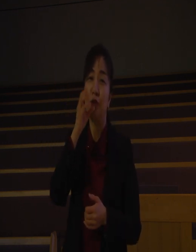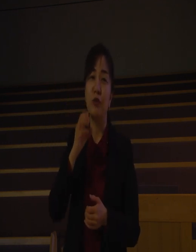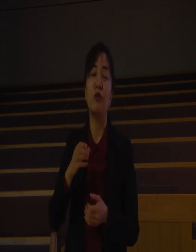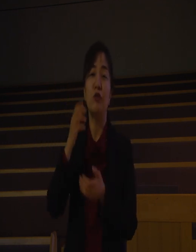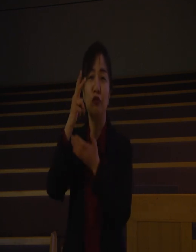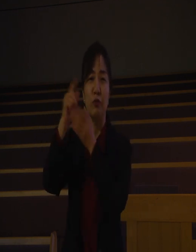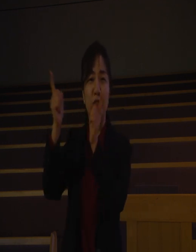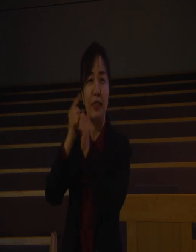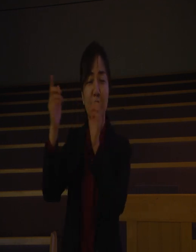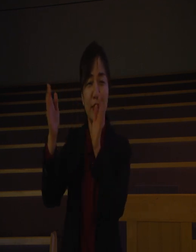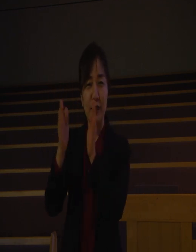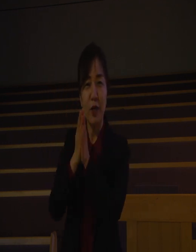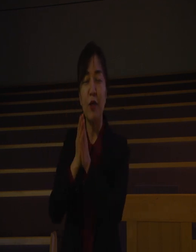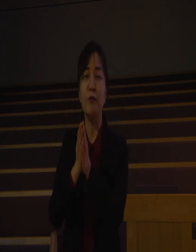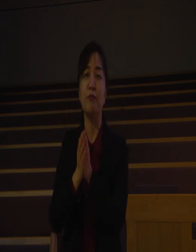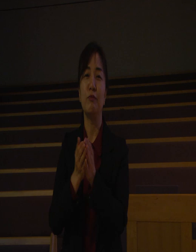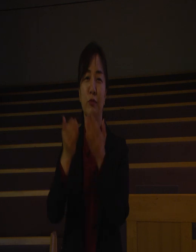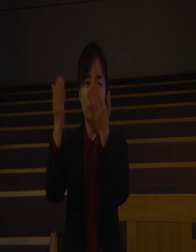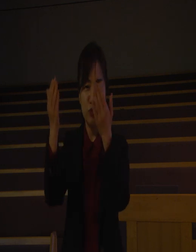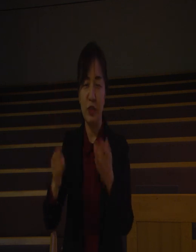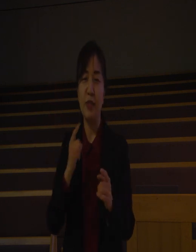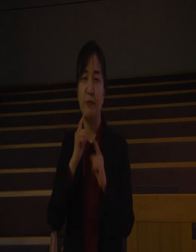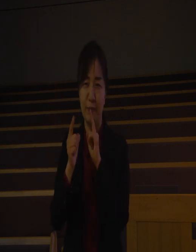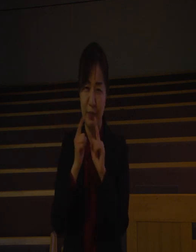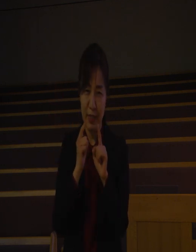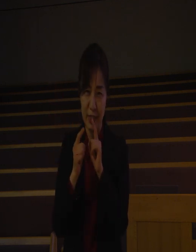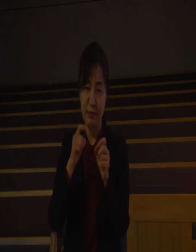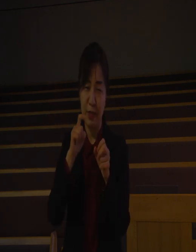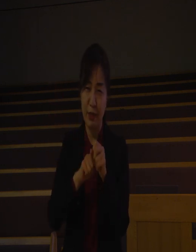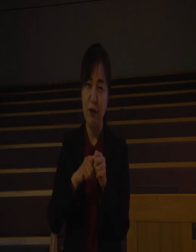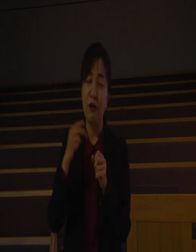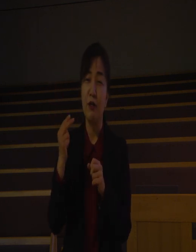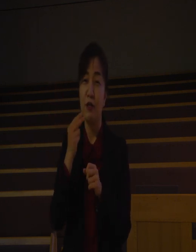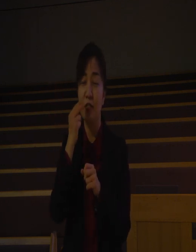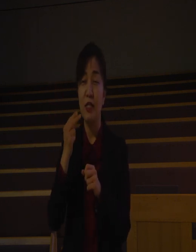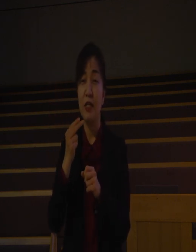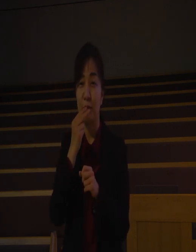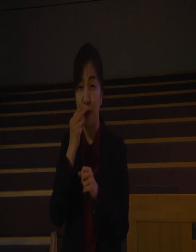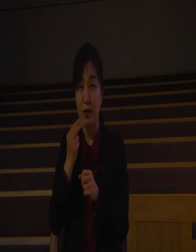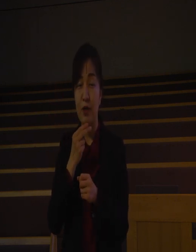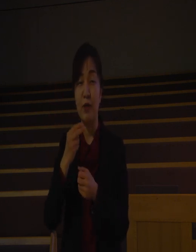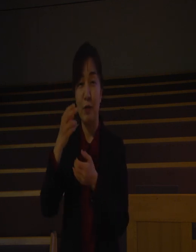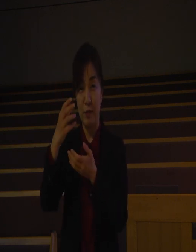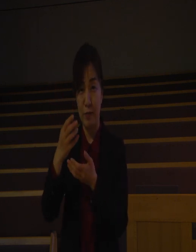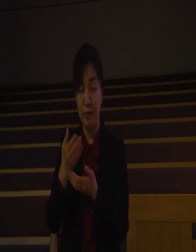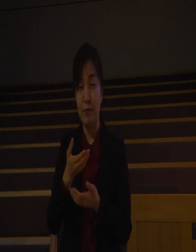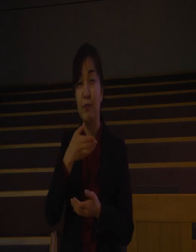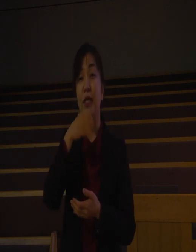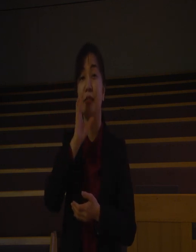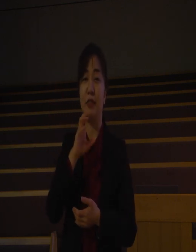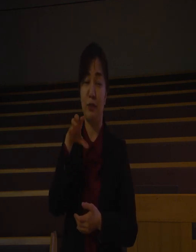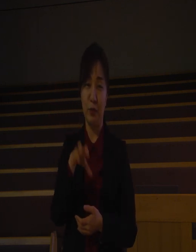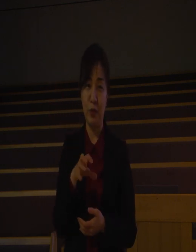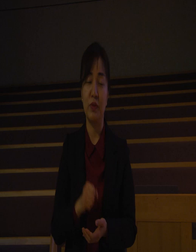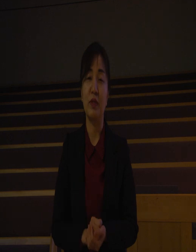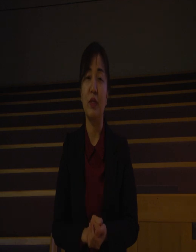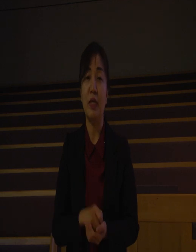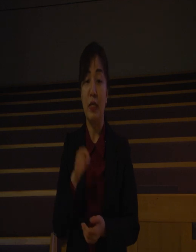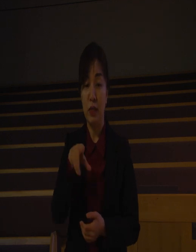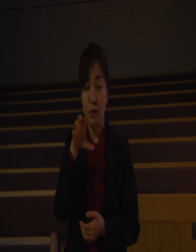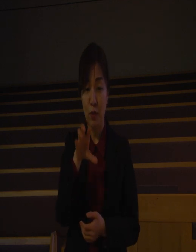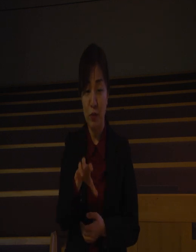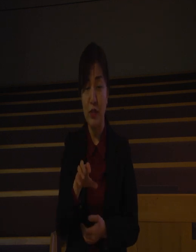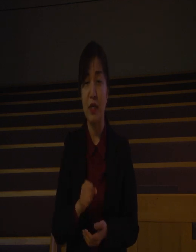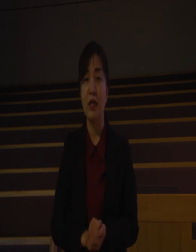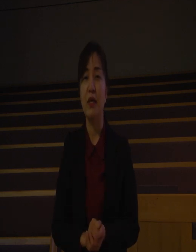친히 마련하신 말씀의 떡과 또한 성령의 생수를 마시는 바로 그 자리죠. 여러분, 이